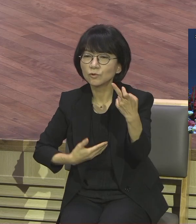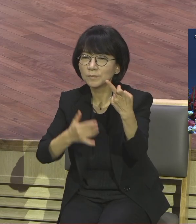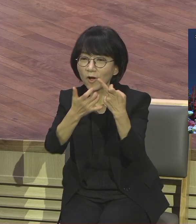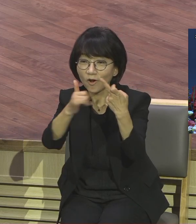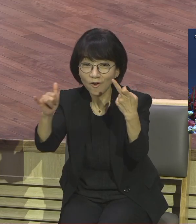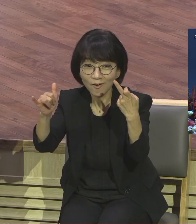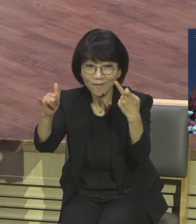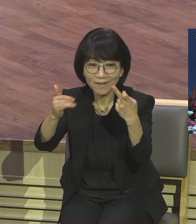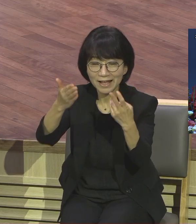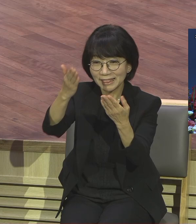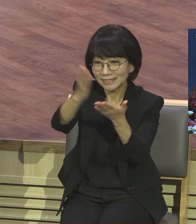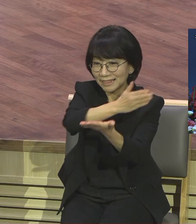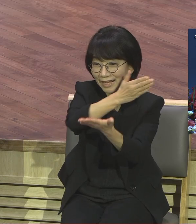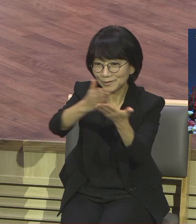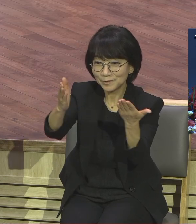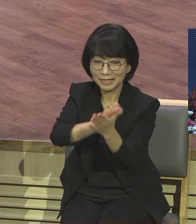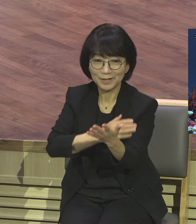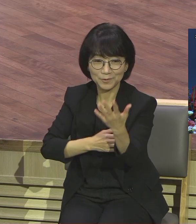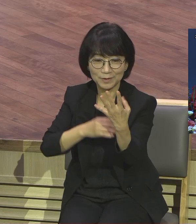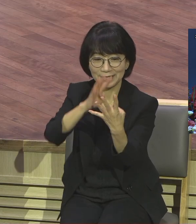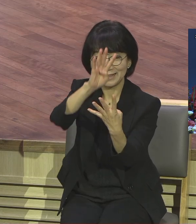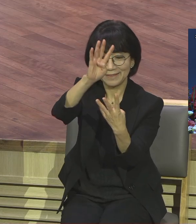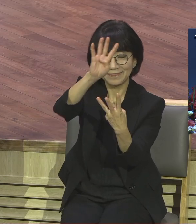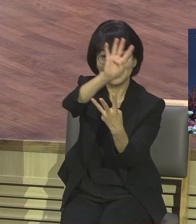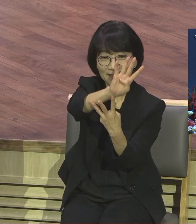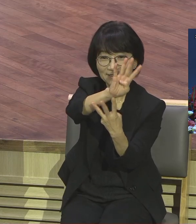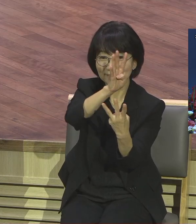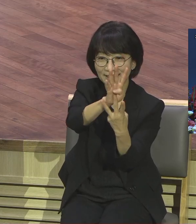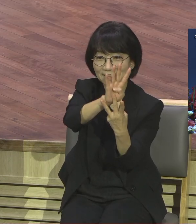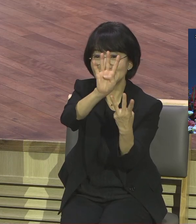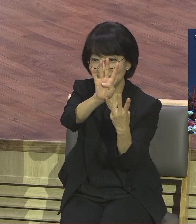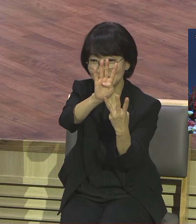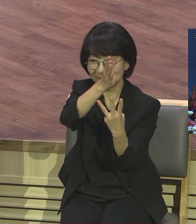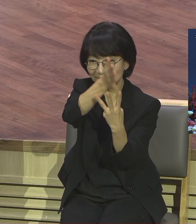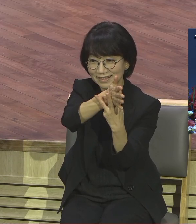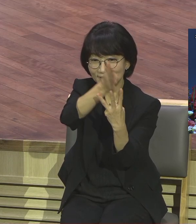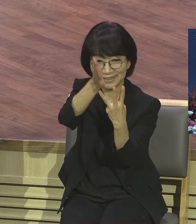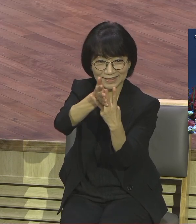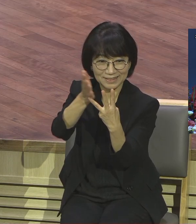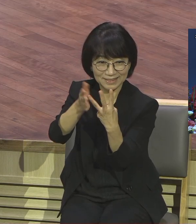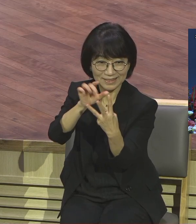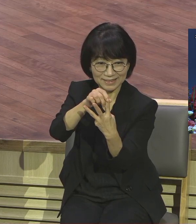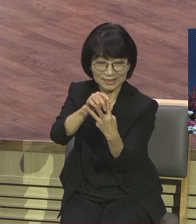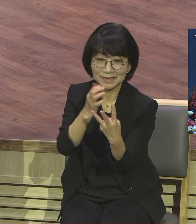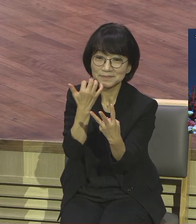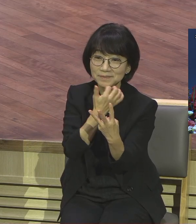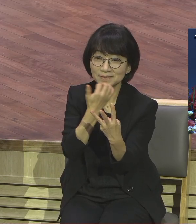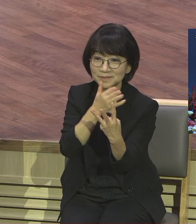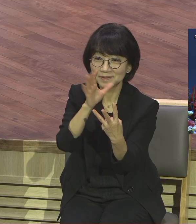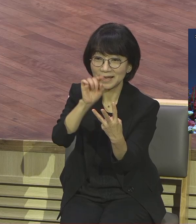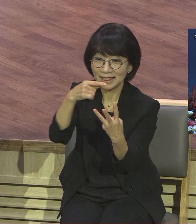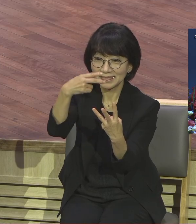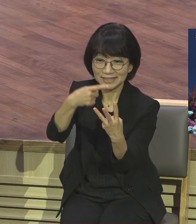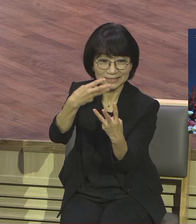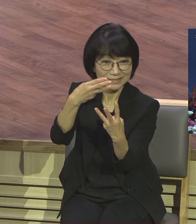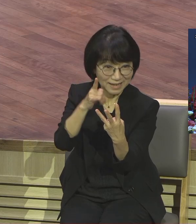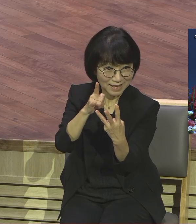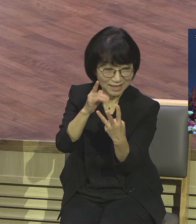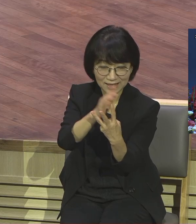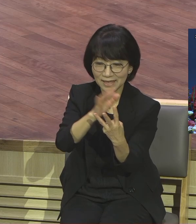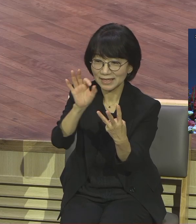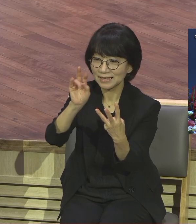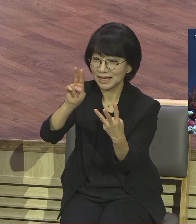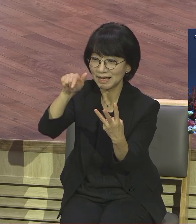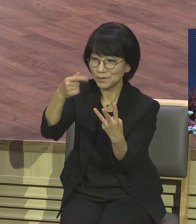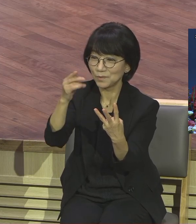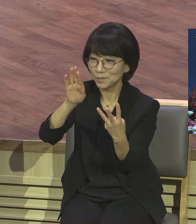나누냐? 베드로, 안드레, 야고보, 요한이 1그룹이에요. 이 베드로, 안드레 친형제들입니다. 야고보, 요한.